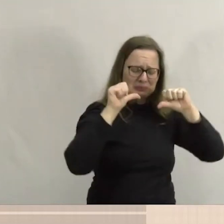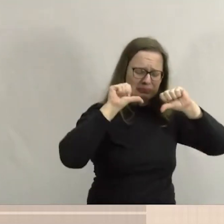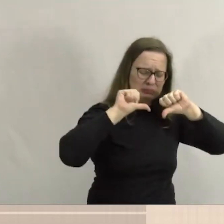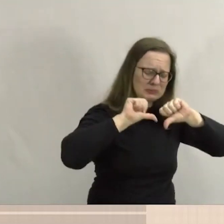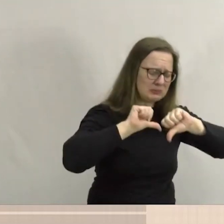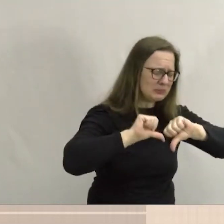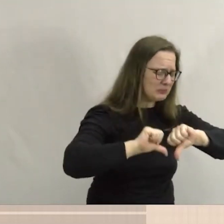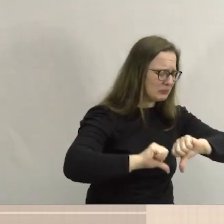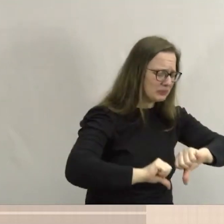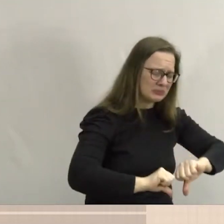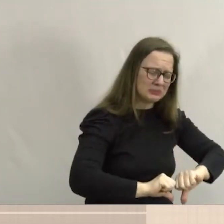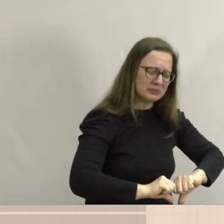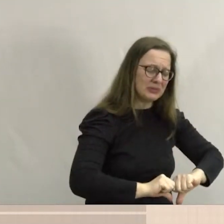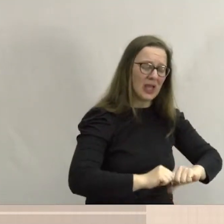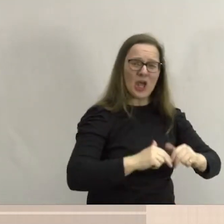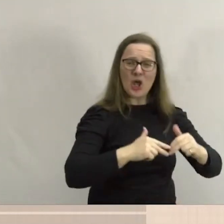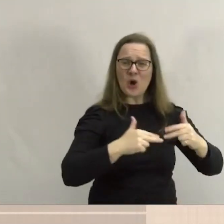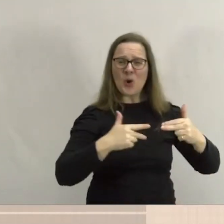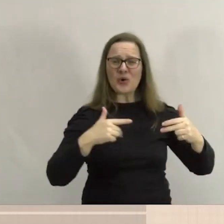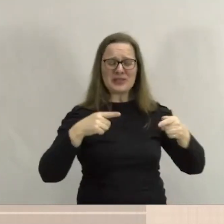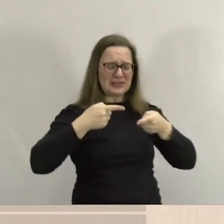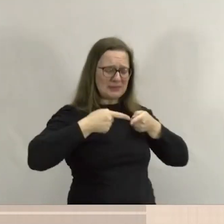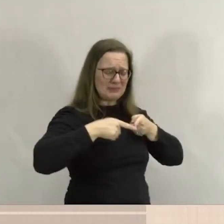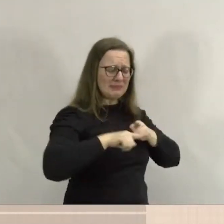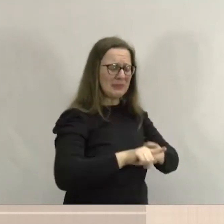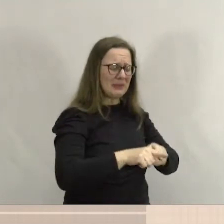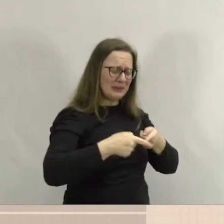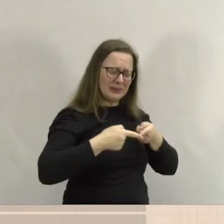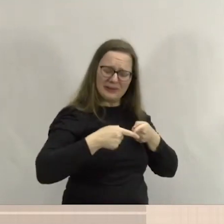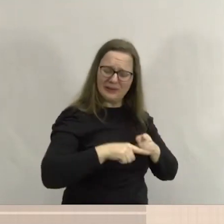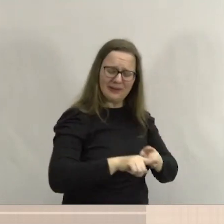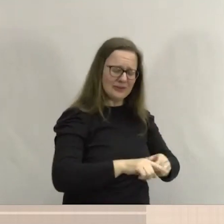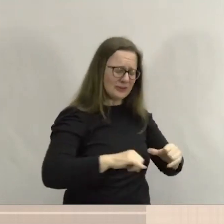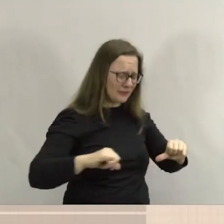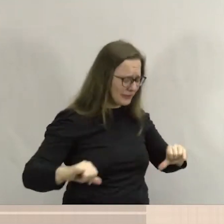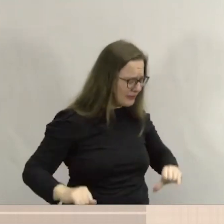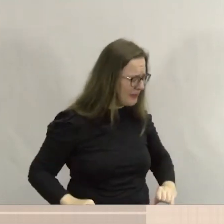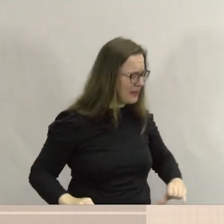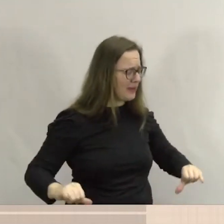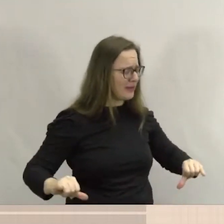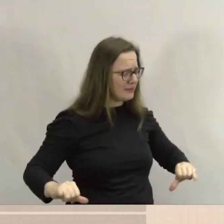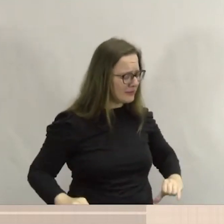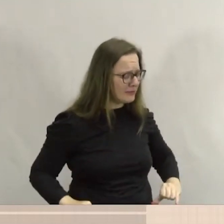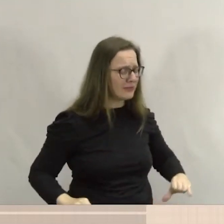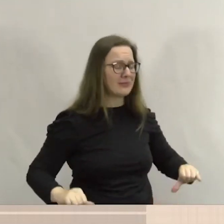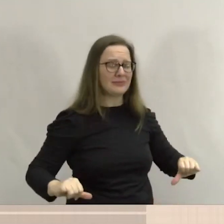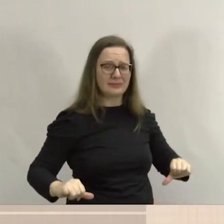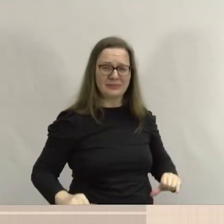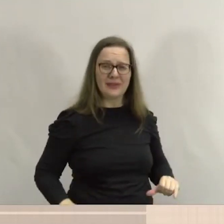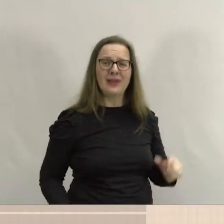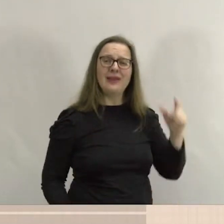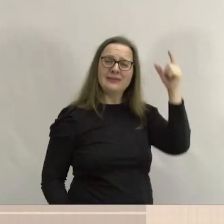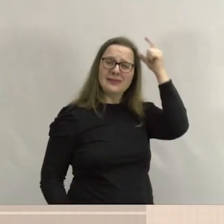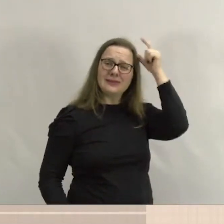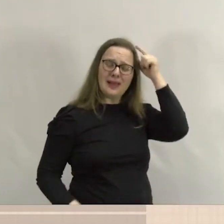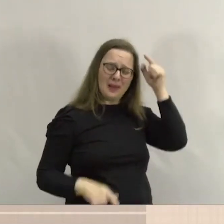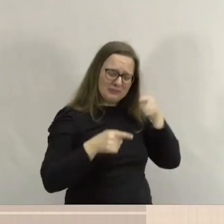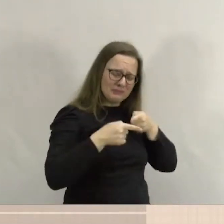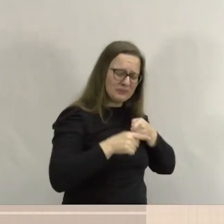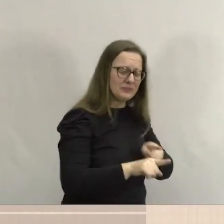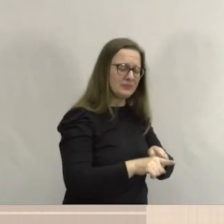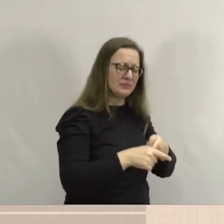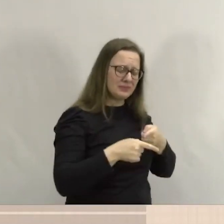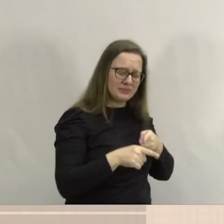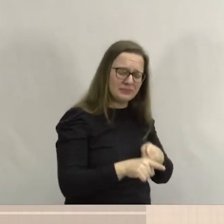gafanhotos migrador, gafanhoto migrador, pelo destruidor, pelo cortador, o meu grande exército que